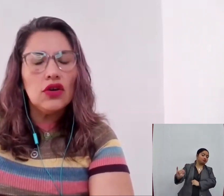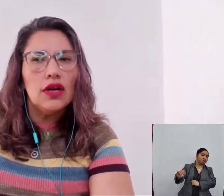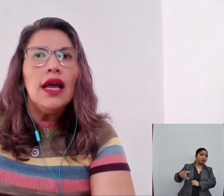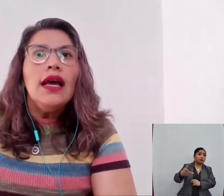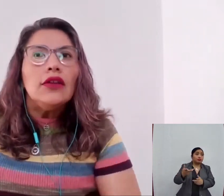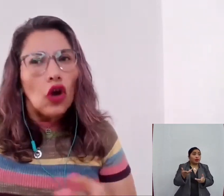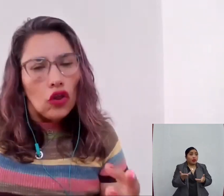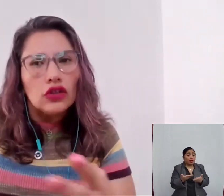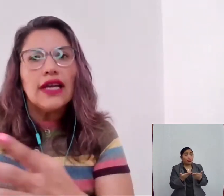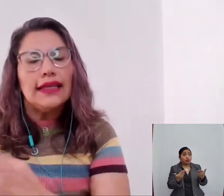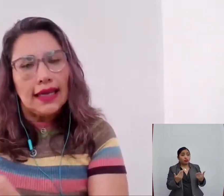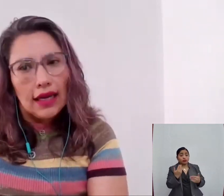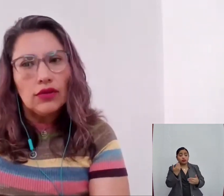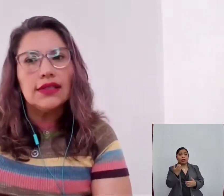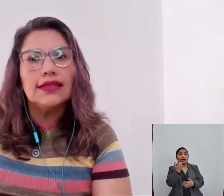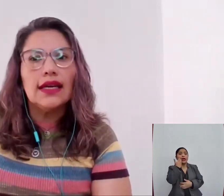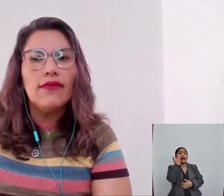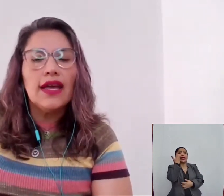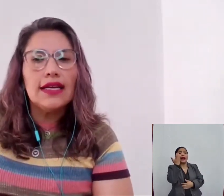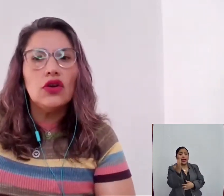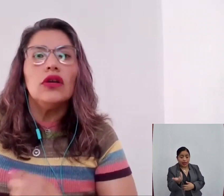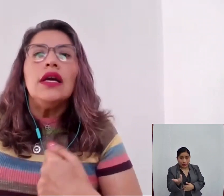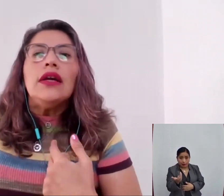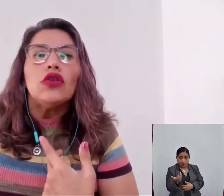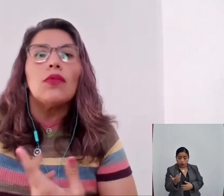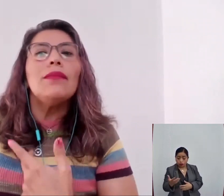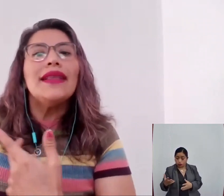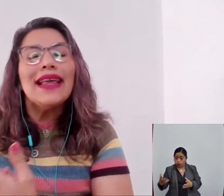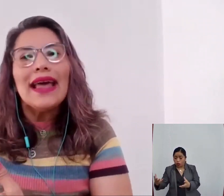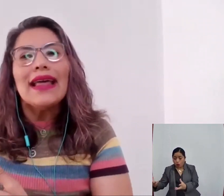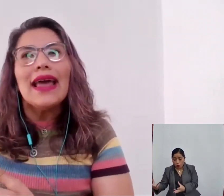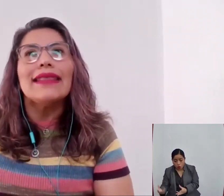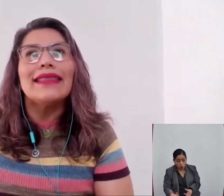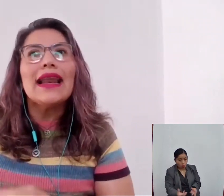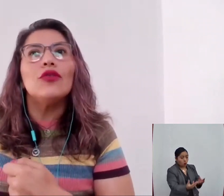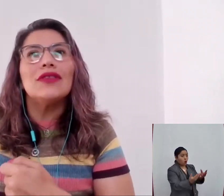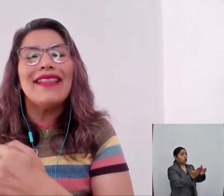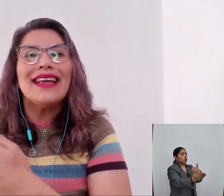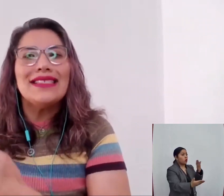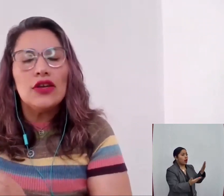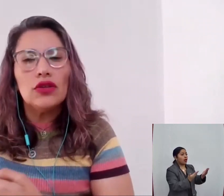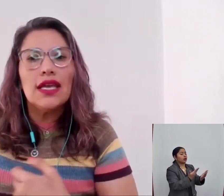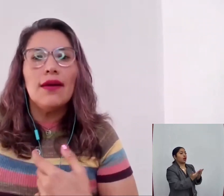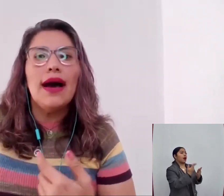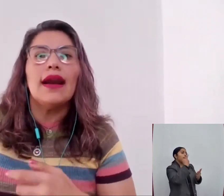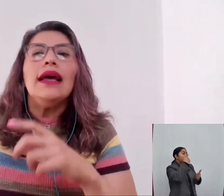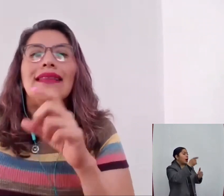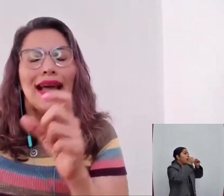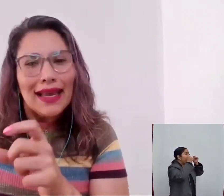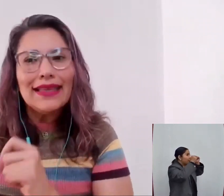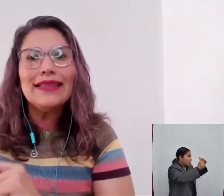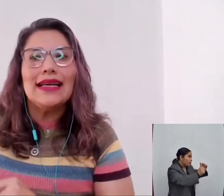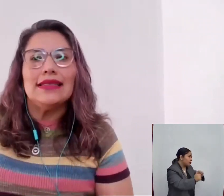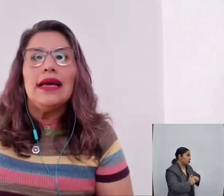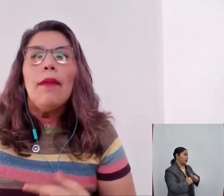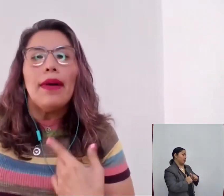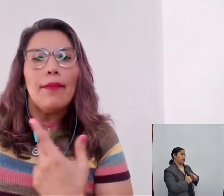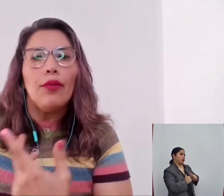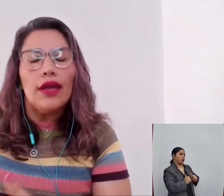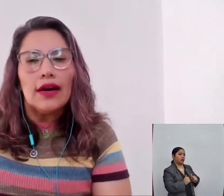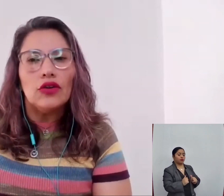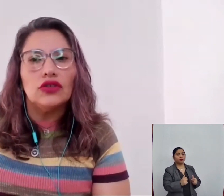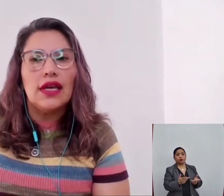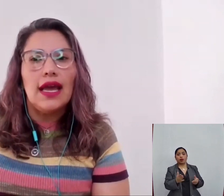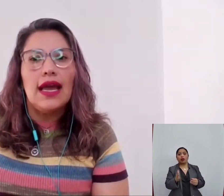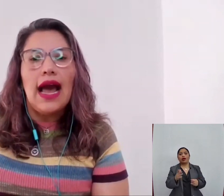esta ocasión todos a sacar nuestra certificación, normalmente tenemos la atención de llevar tarjetitas